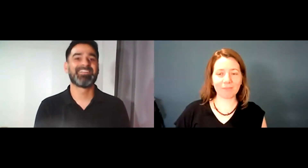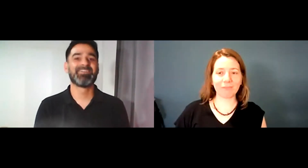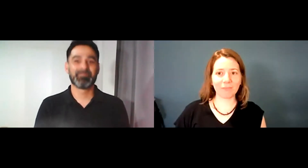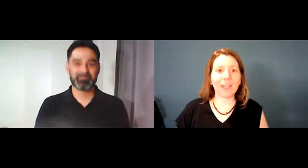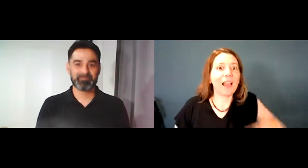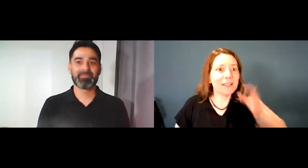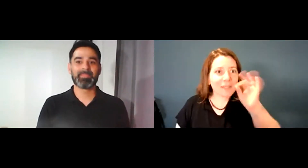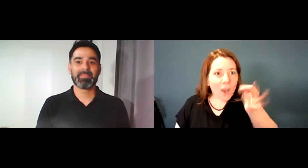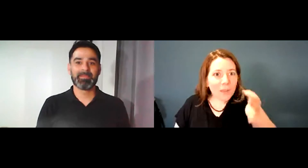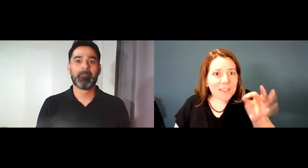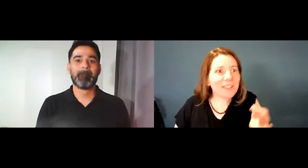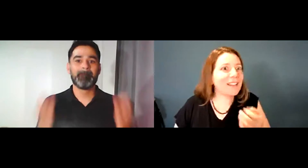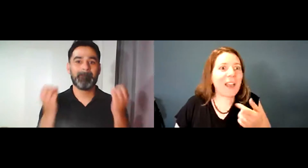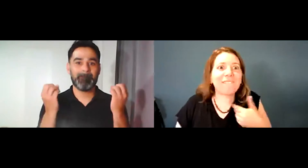que me regalen pulseras.